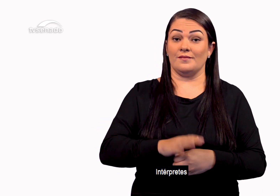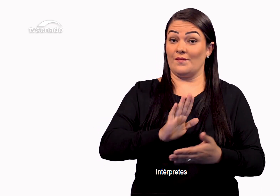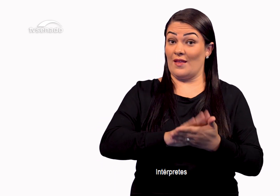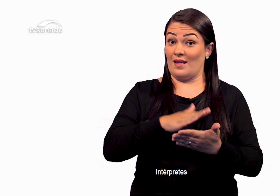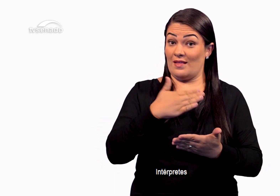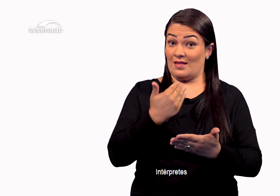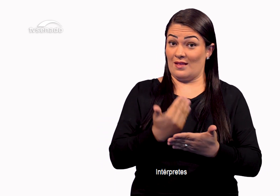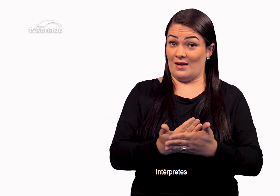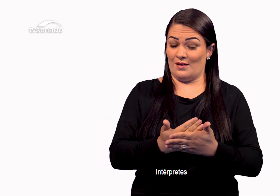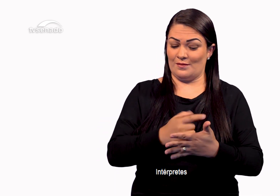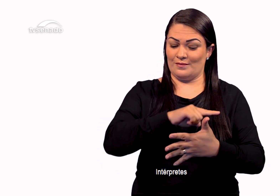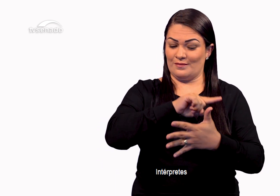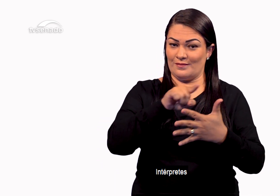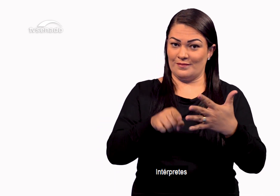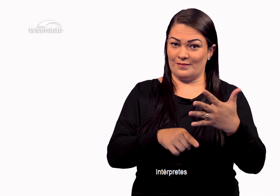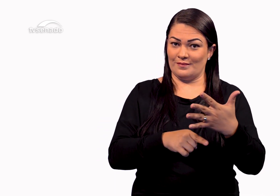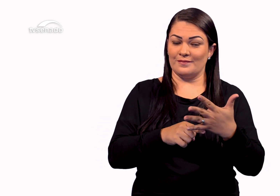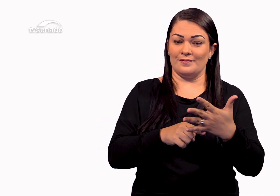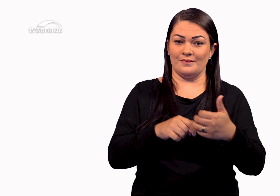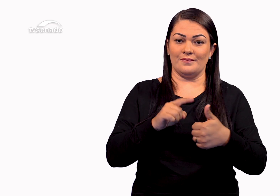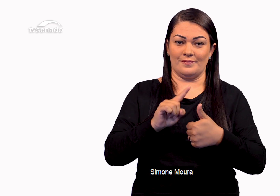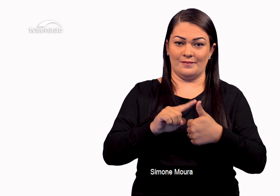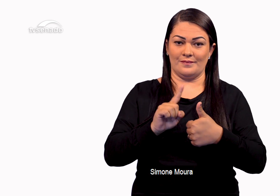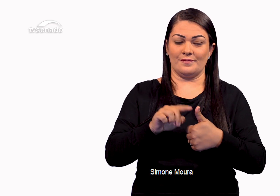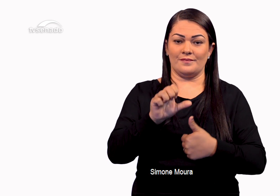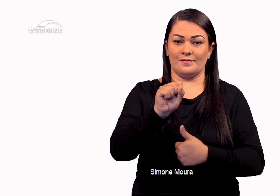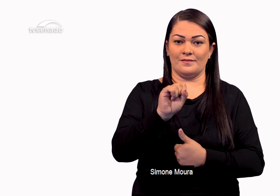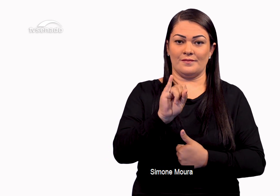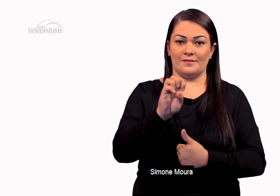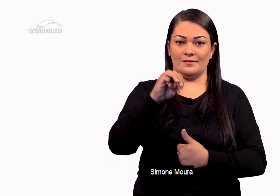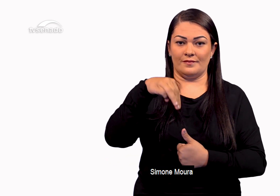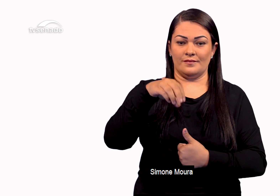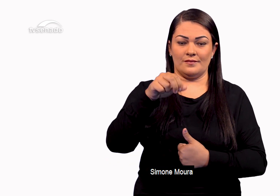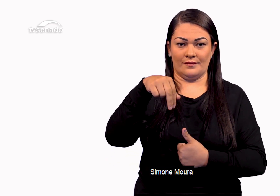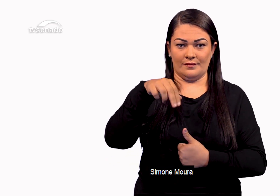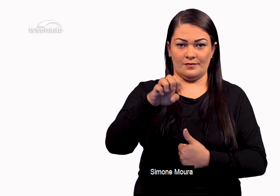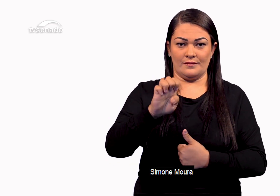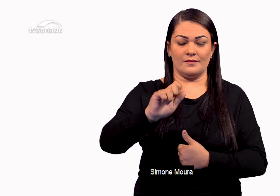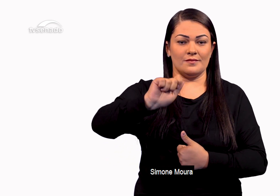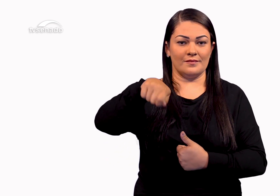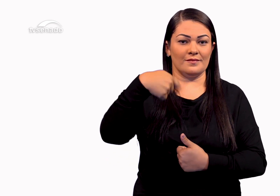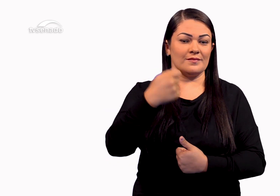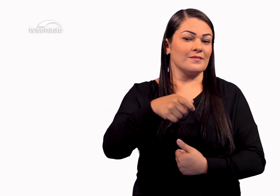Intérpretes Simone Moura